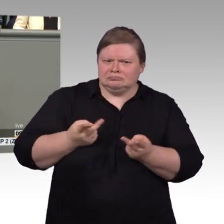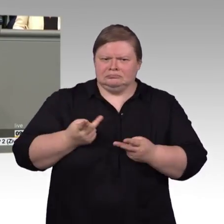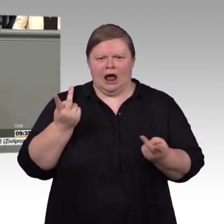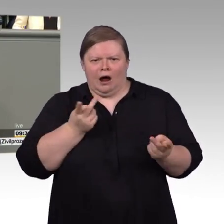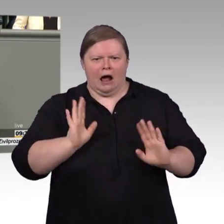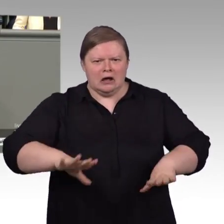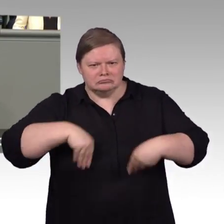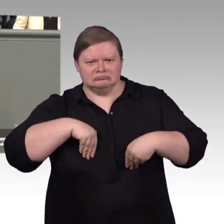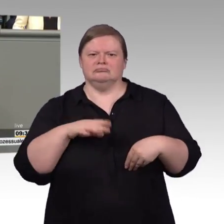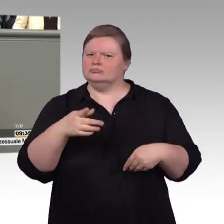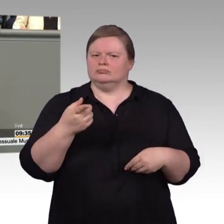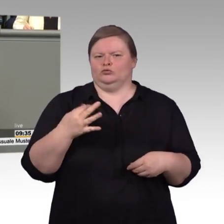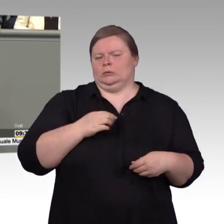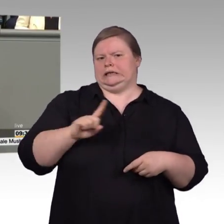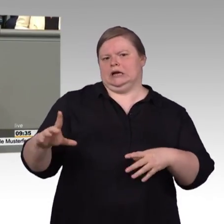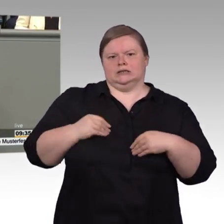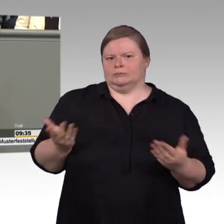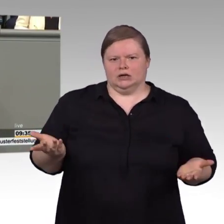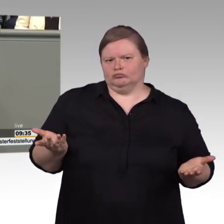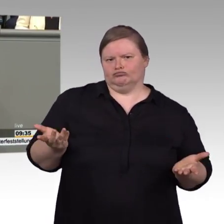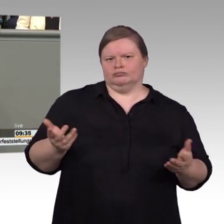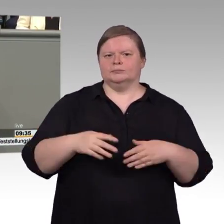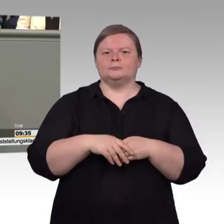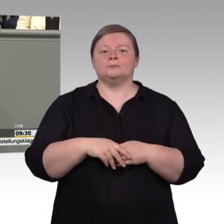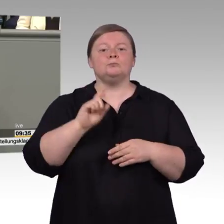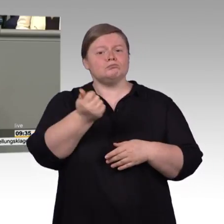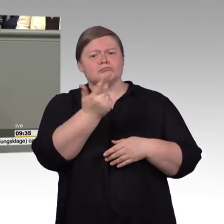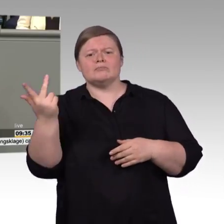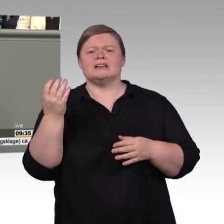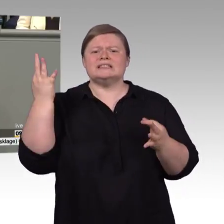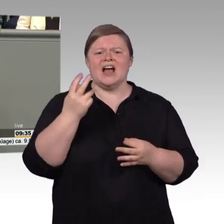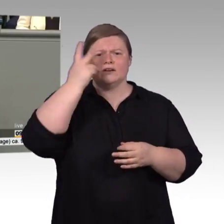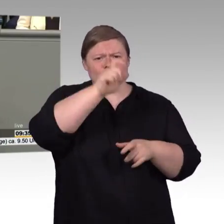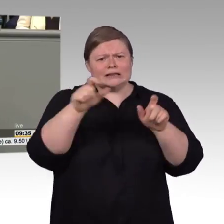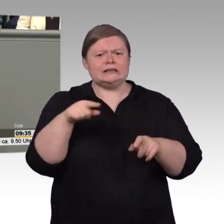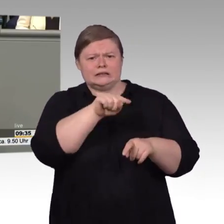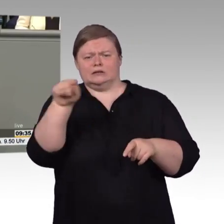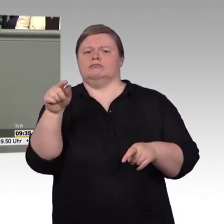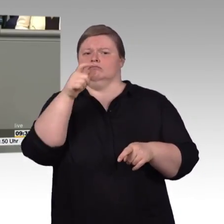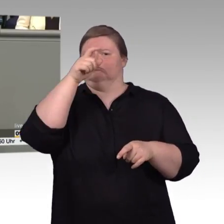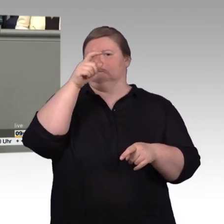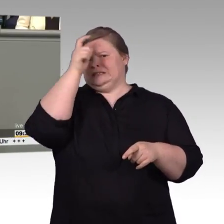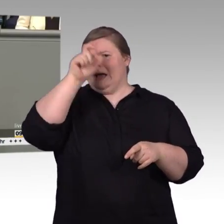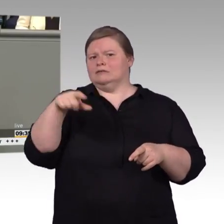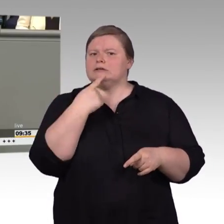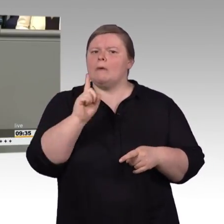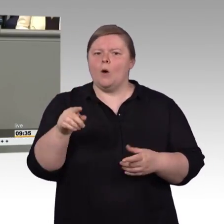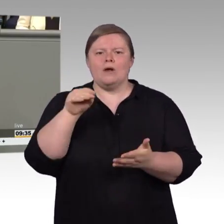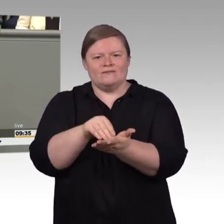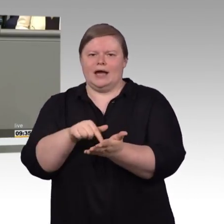auf Leistung klagen, zum Beispiel auf Schadenersatz. Jeder für sich mit vollem Kostenrisiko. Das ist kein effektiver